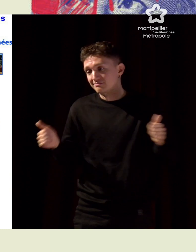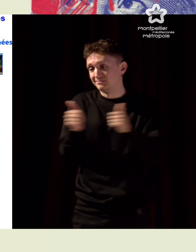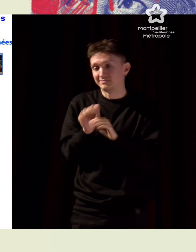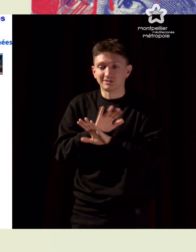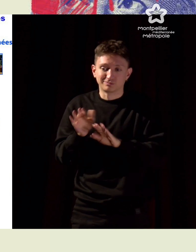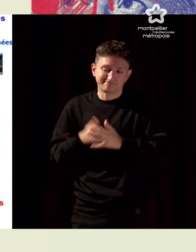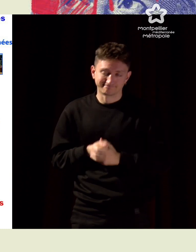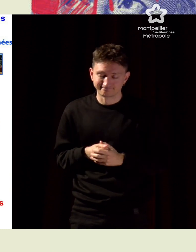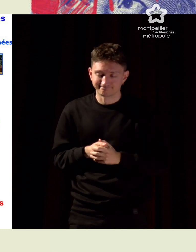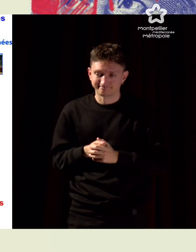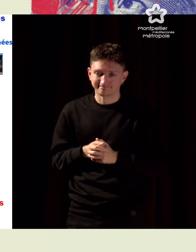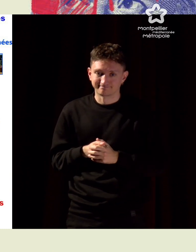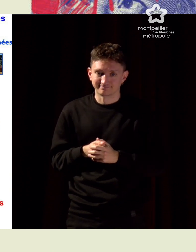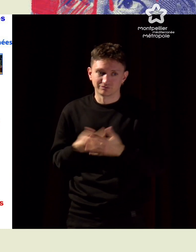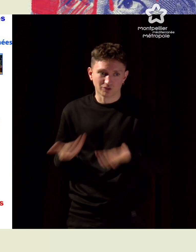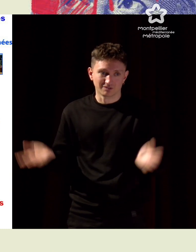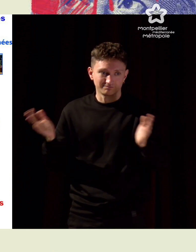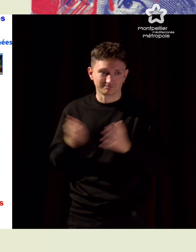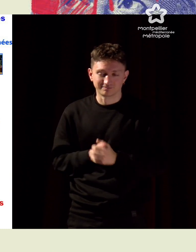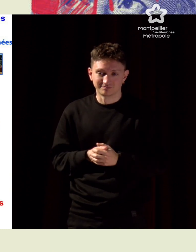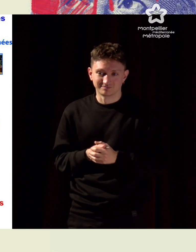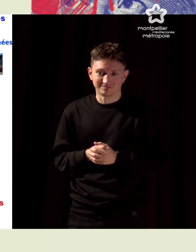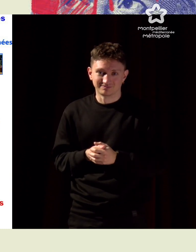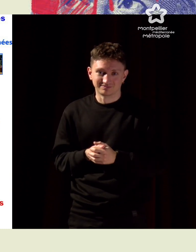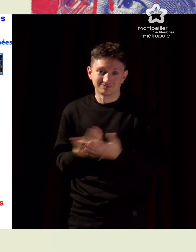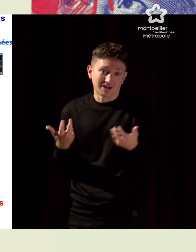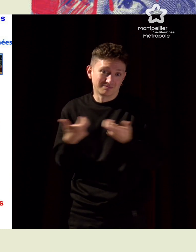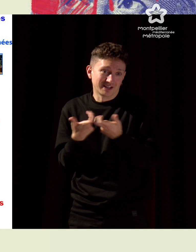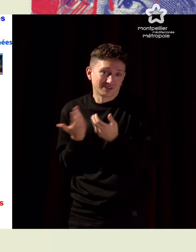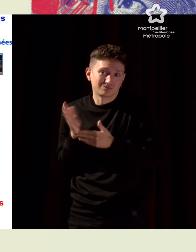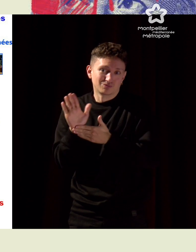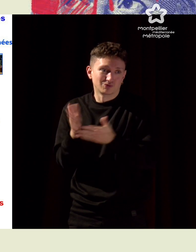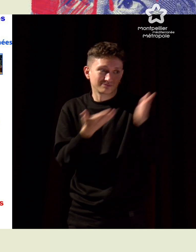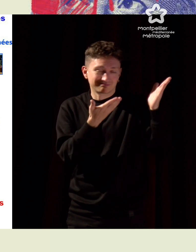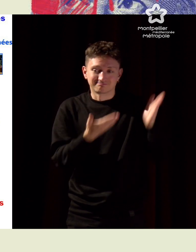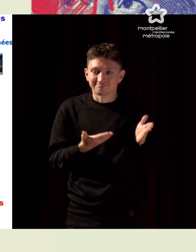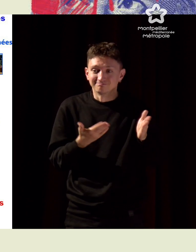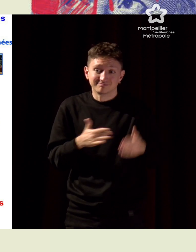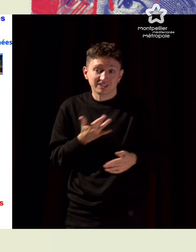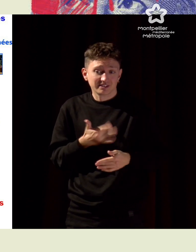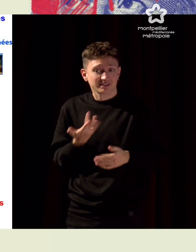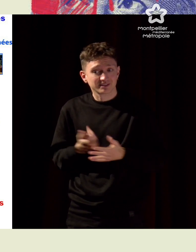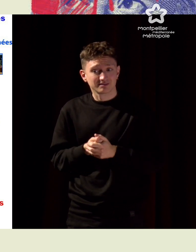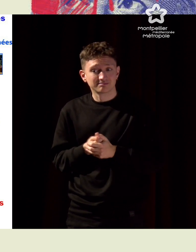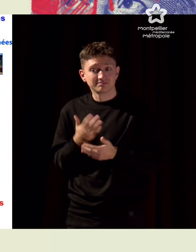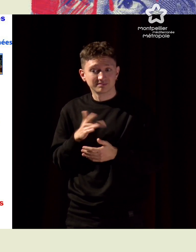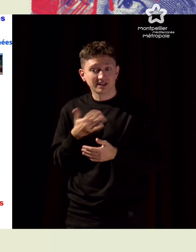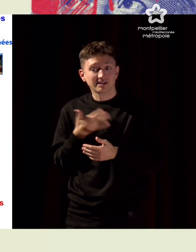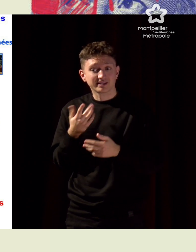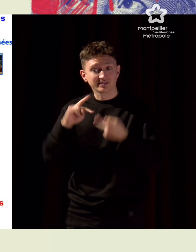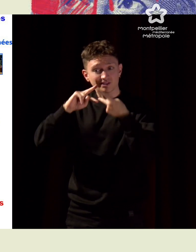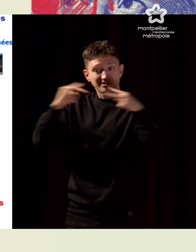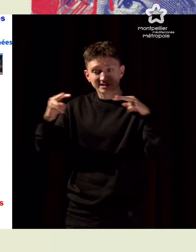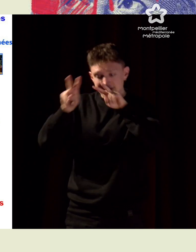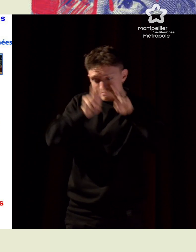dans un autre. Donc voilà, donc c'était pour vous montrer en quoi c'est intéressant d'étudier aussi les